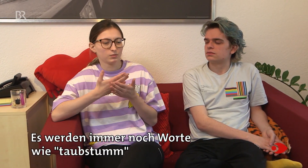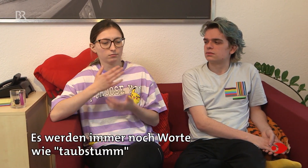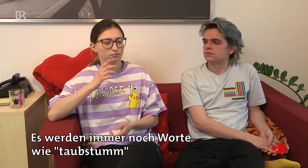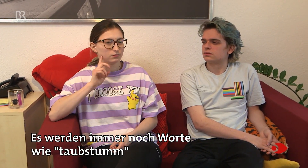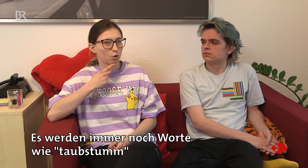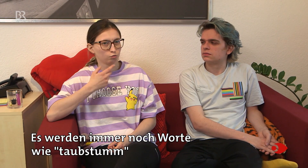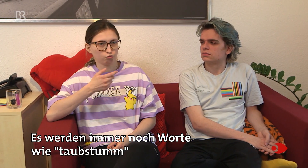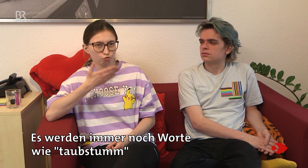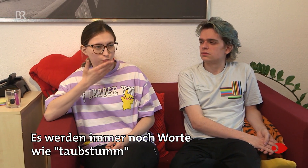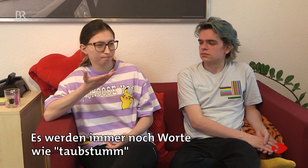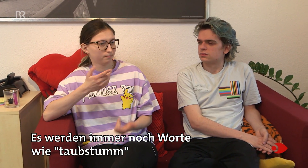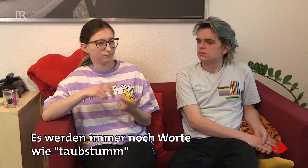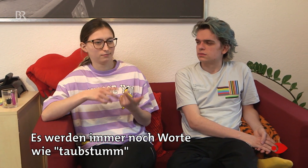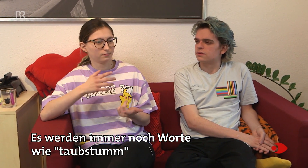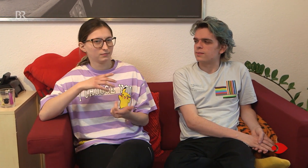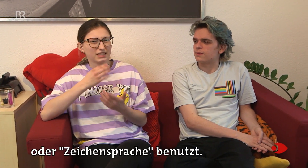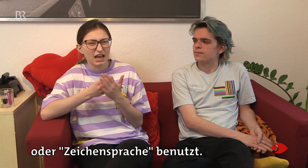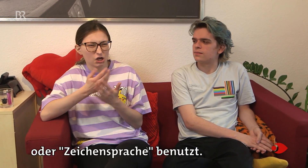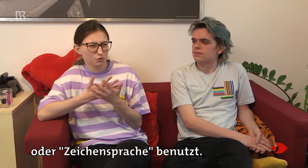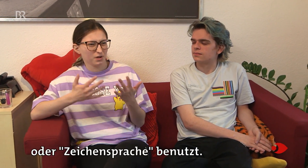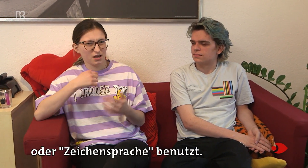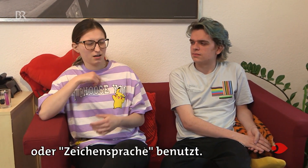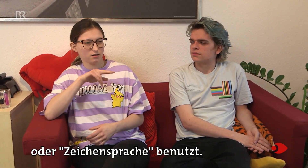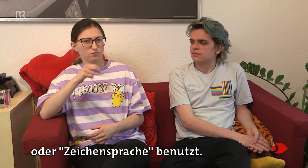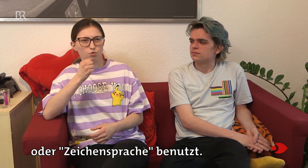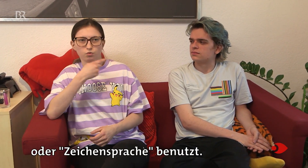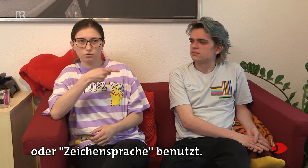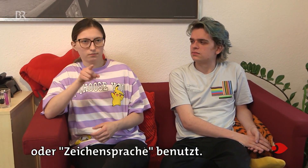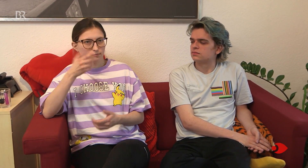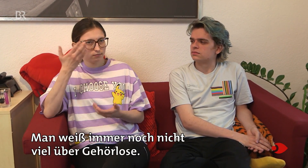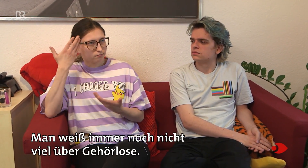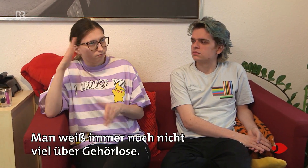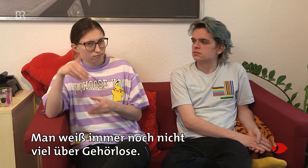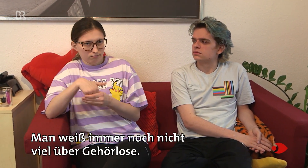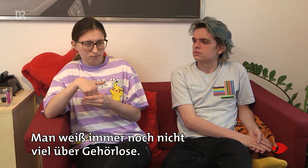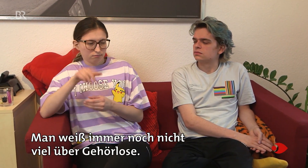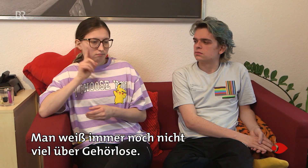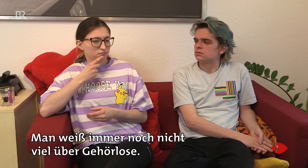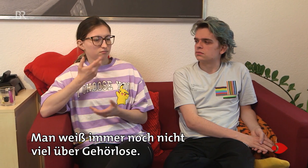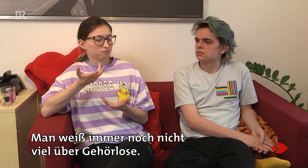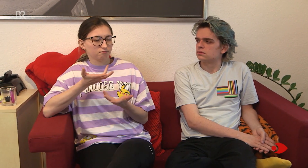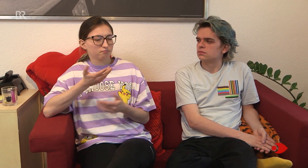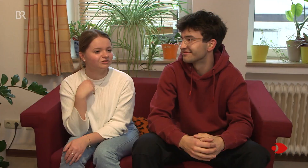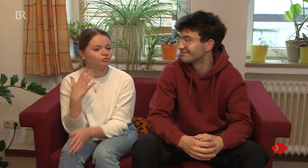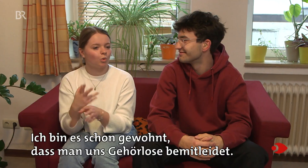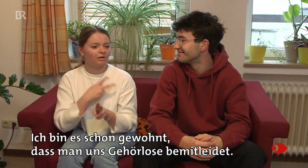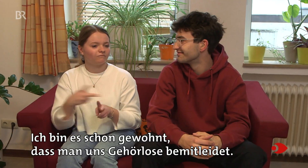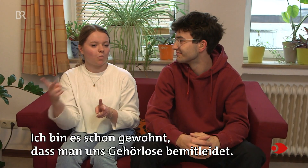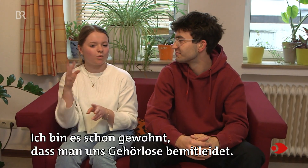noch Worte wie taubstumm oder Zeichensprache benutzt. Man weiß immer noch nicht viel über Gehörlose. Ich bin es schon gewohnt,